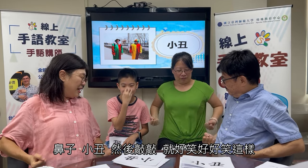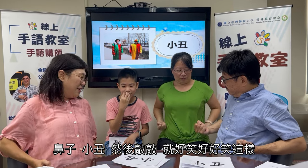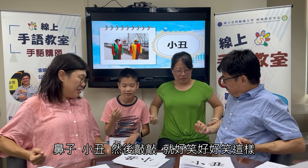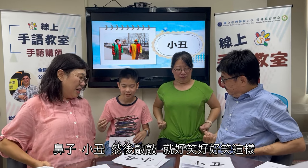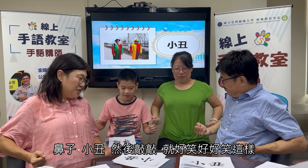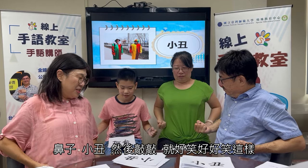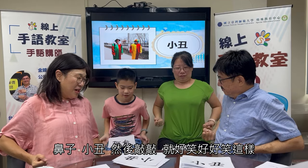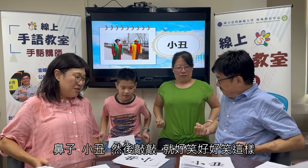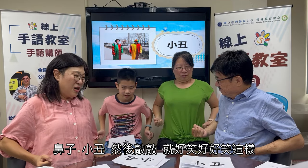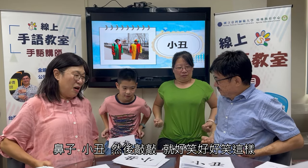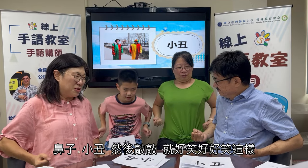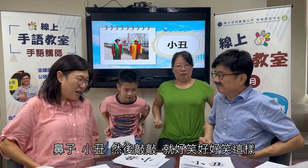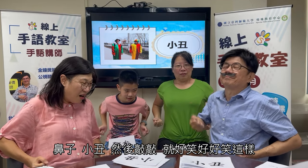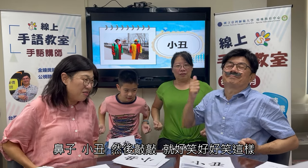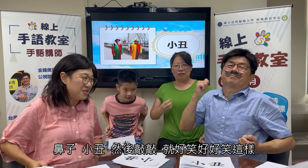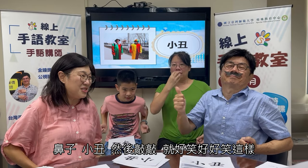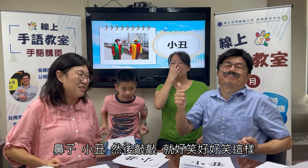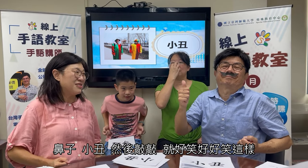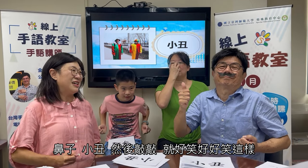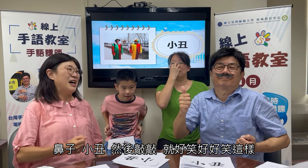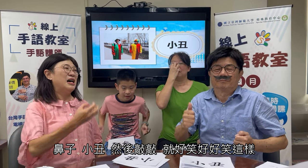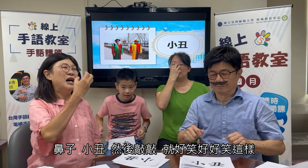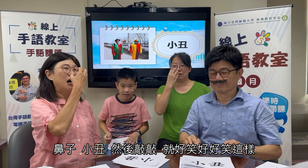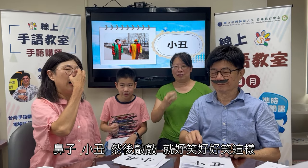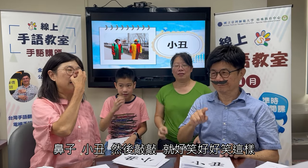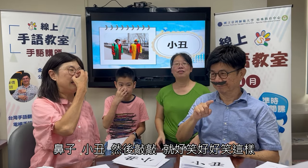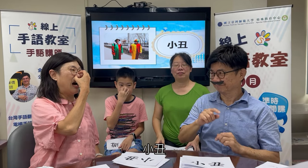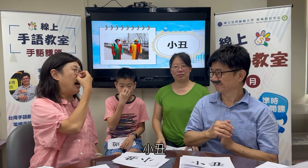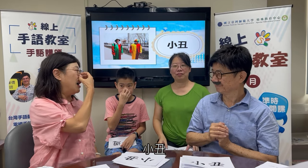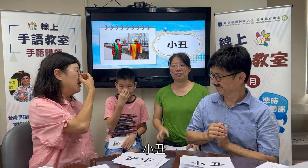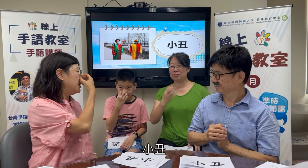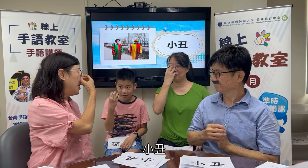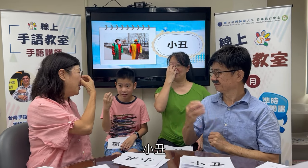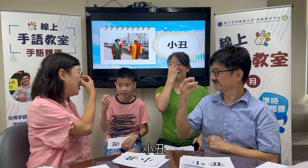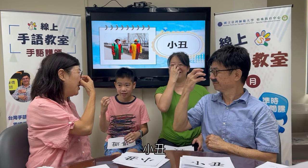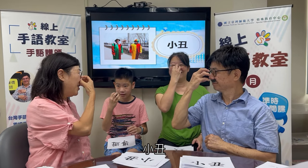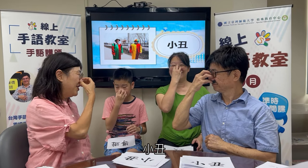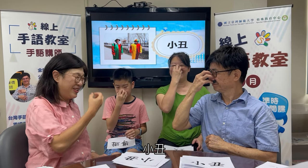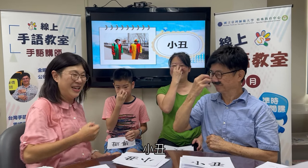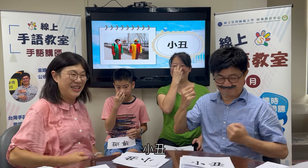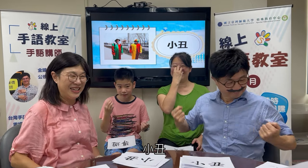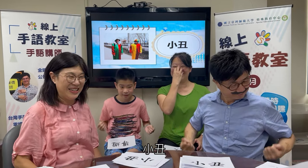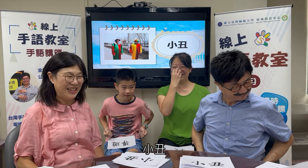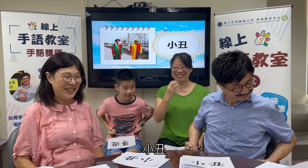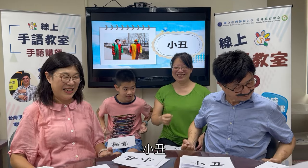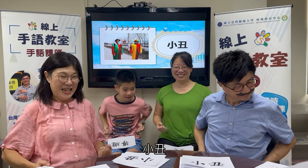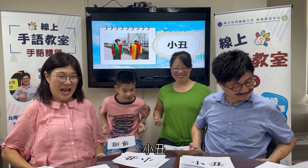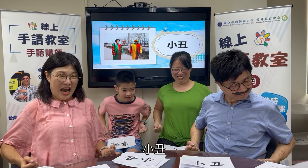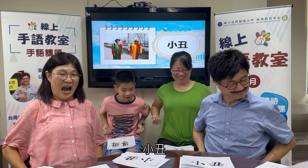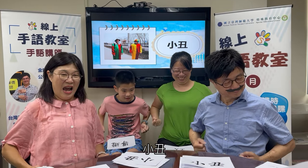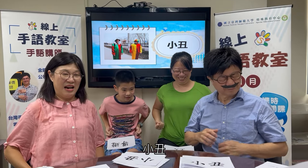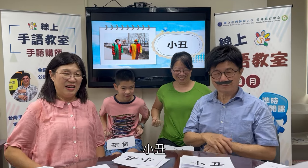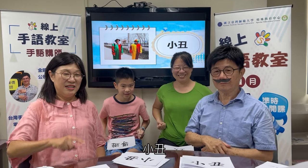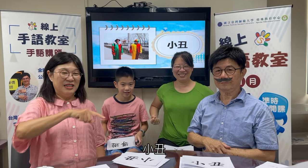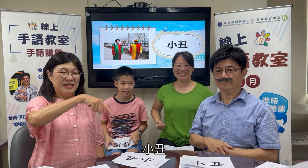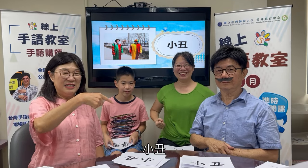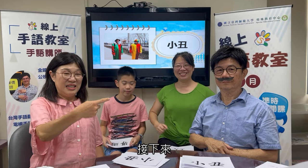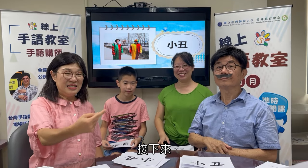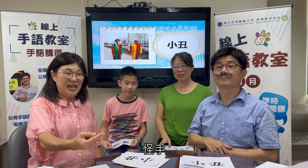后敲一敲就好笑，好好笑，这样啊，小丑，对对对，好，接下来